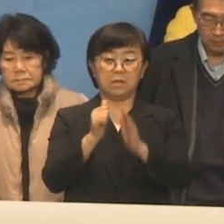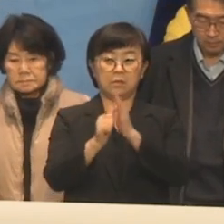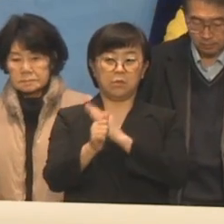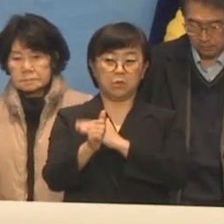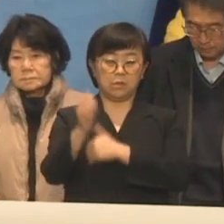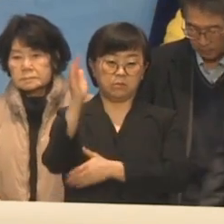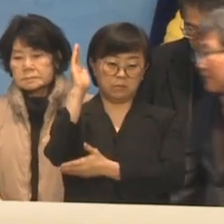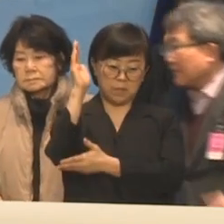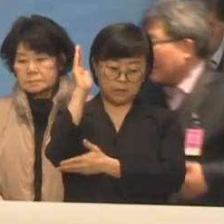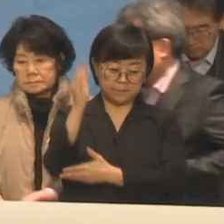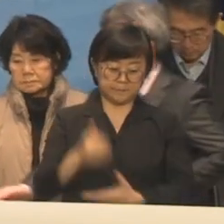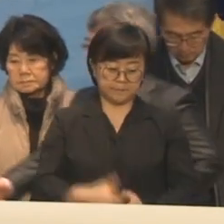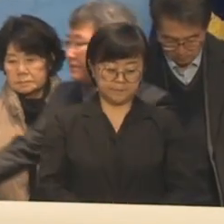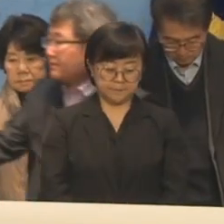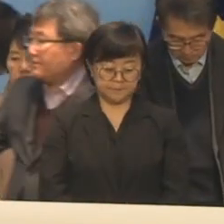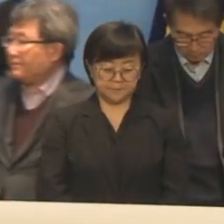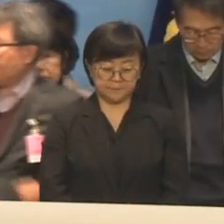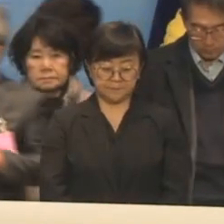하겠습니다.